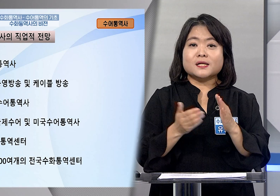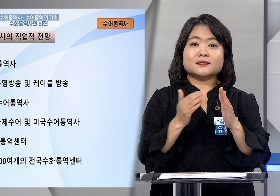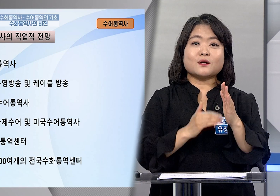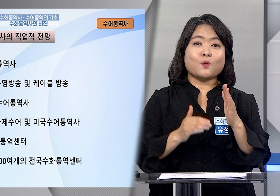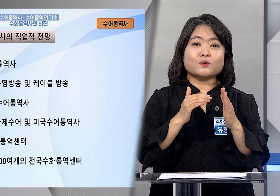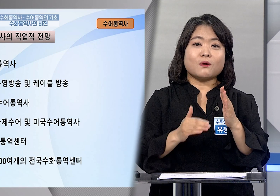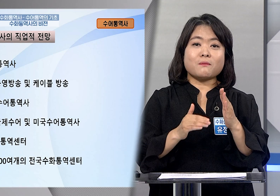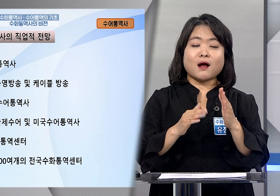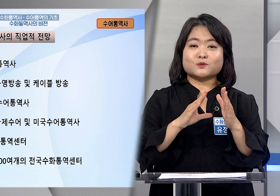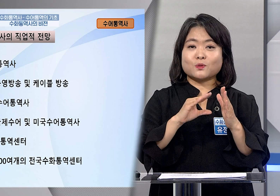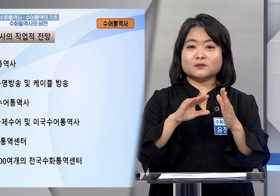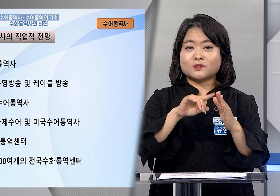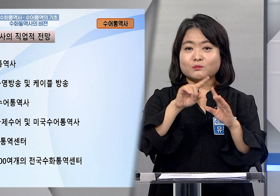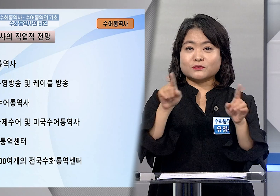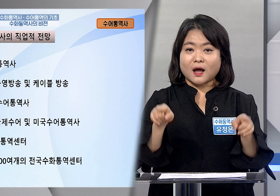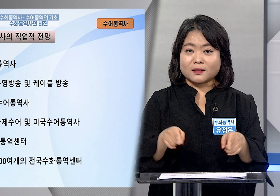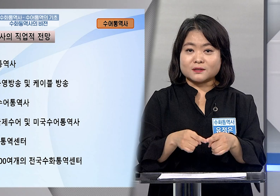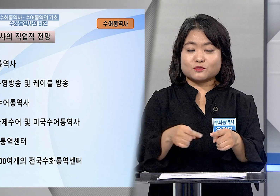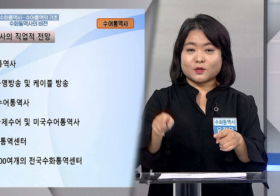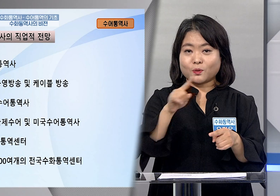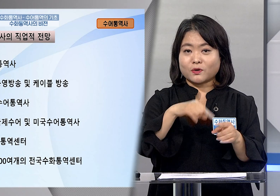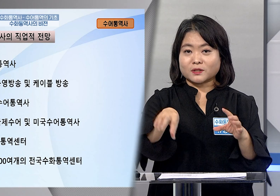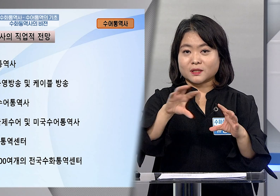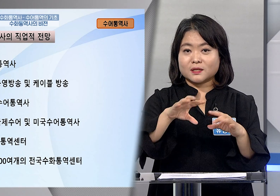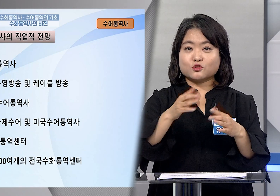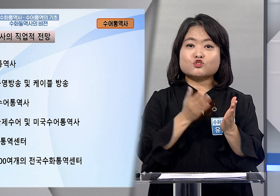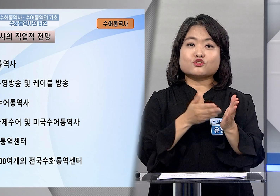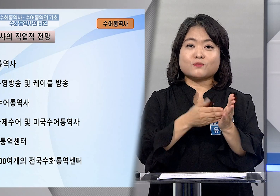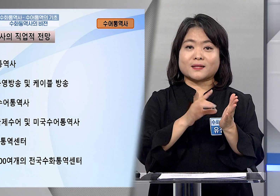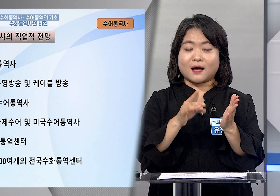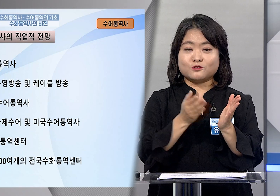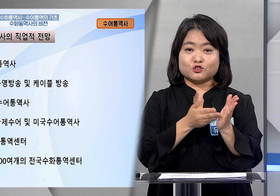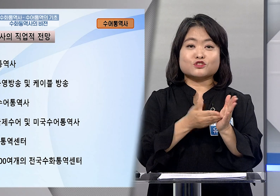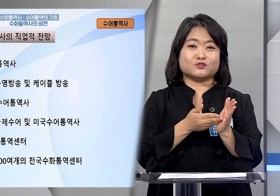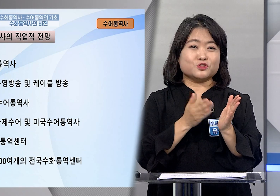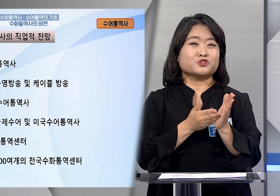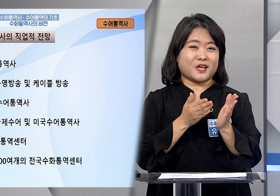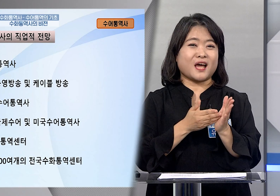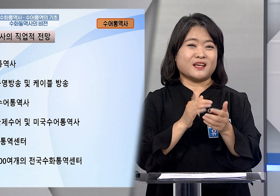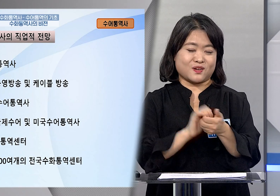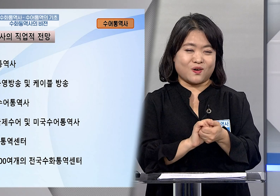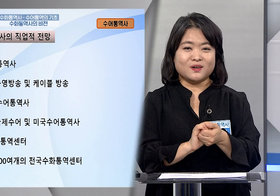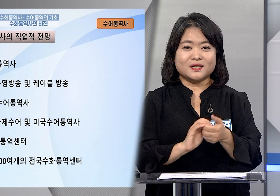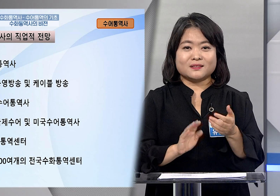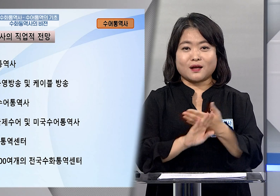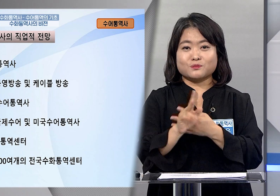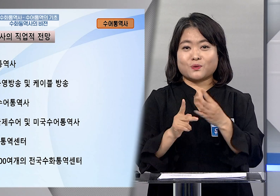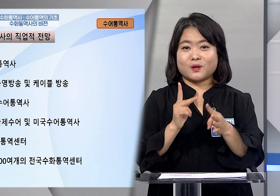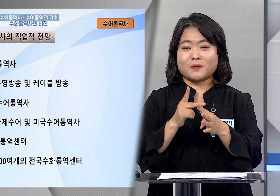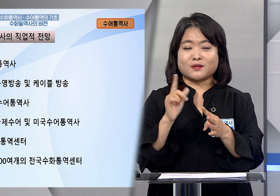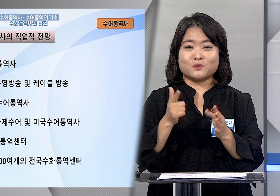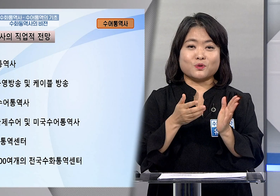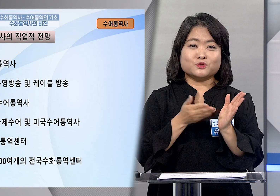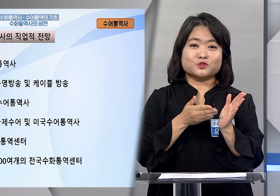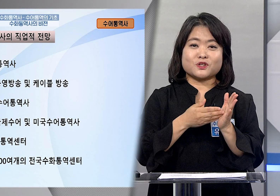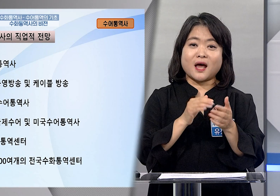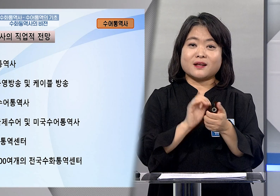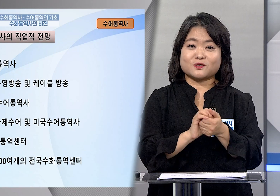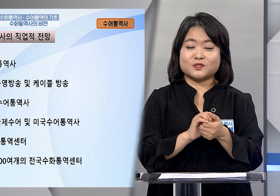일단 공영방송은 전부가 이제 수화 통역이 뉴스마다 뉴스에 한해서 다른 프로그램이 아니고 뉴스에 한해서